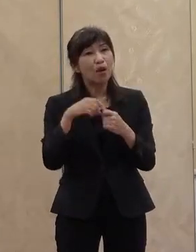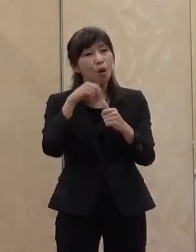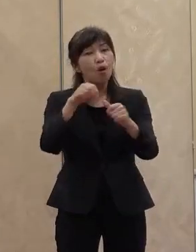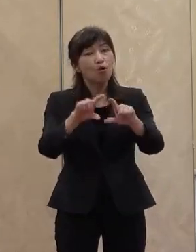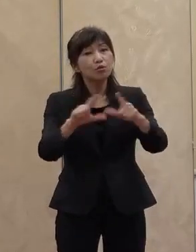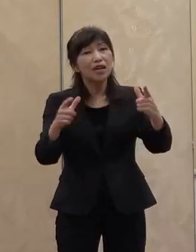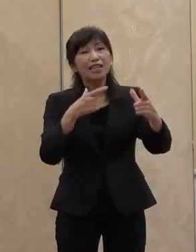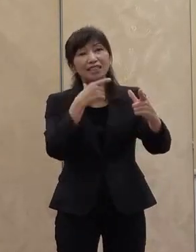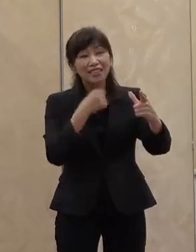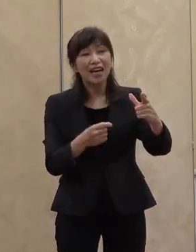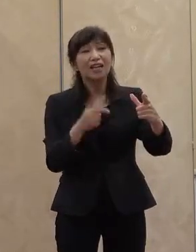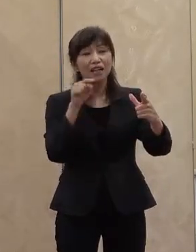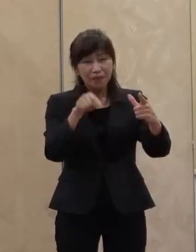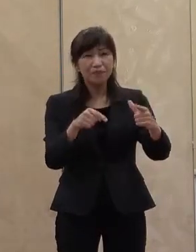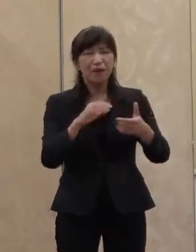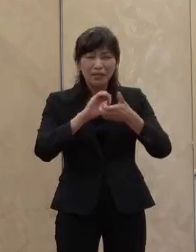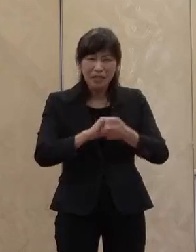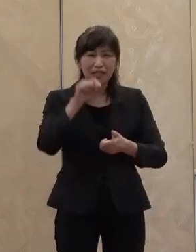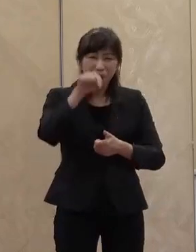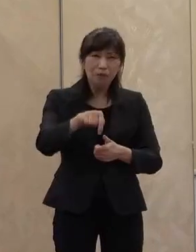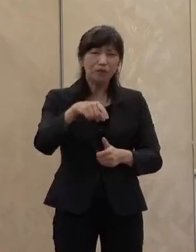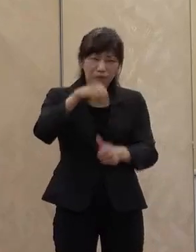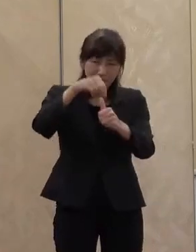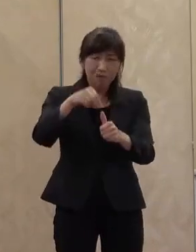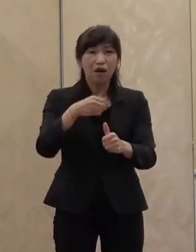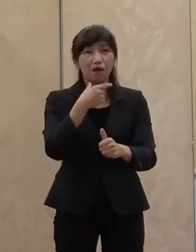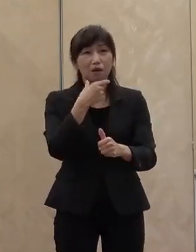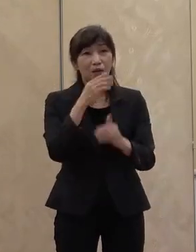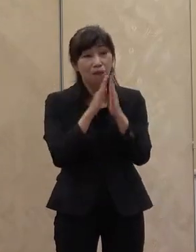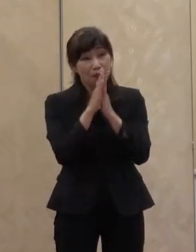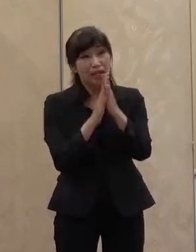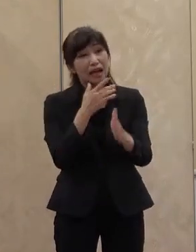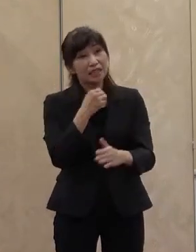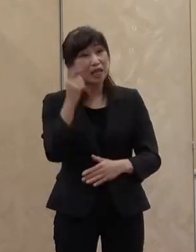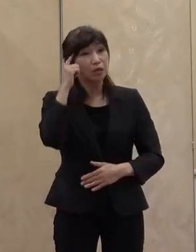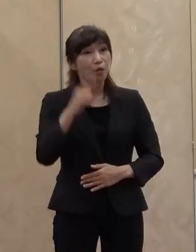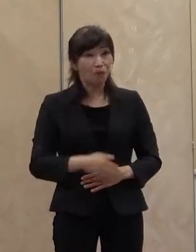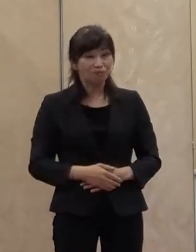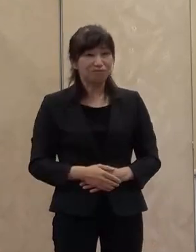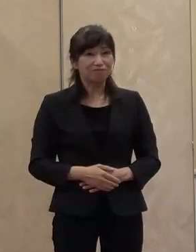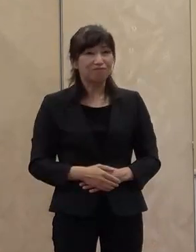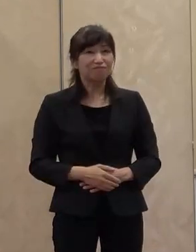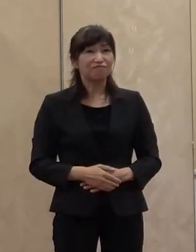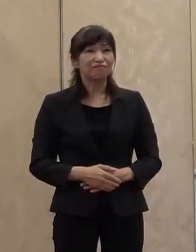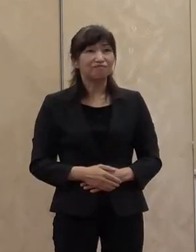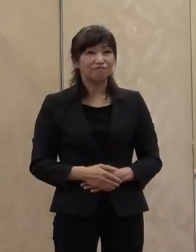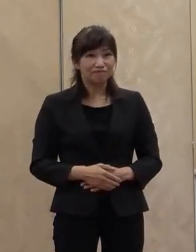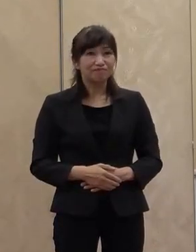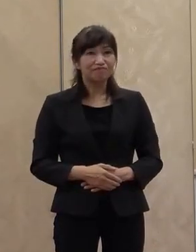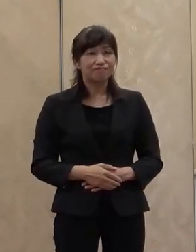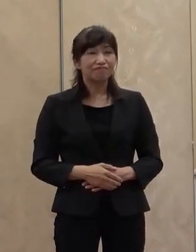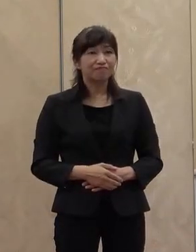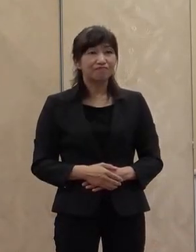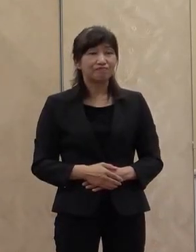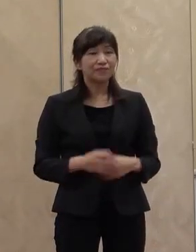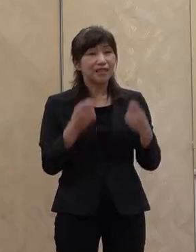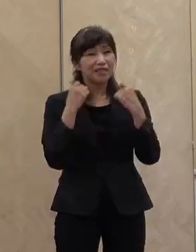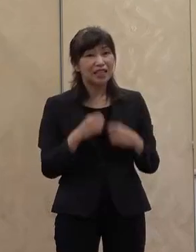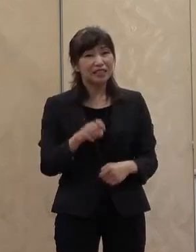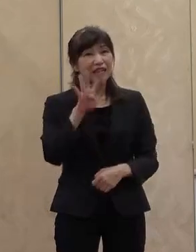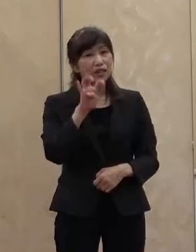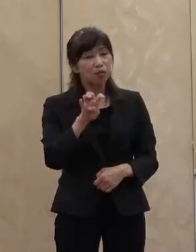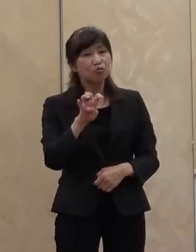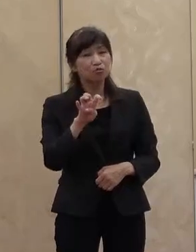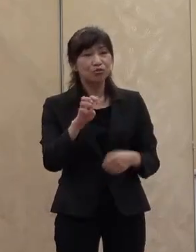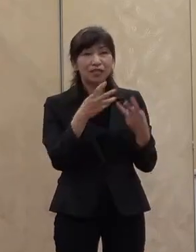んやってもらいたいなというふうに思っています。それから、なんで正規が4割、非正規が6割かというと、